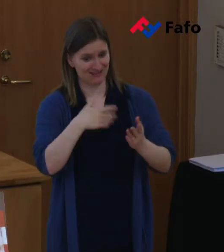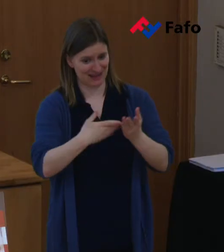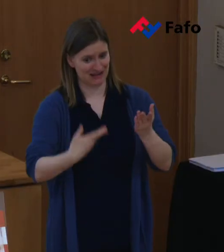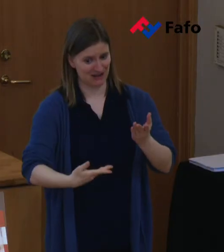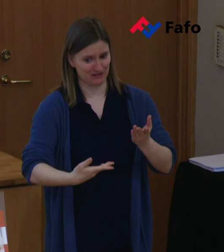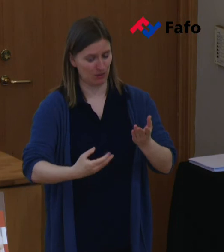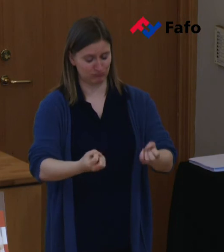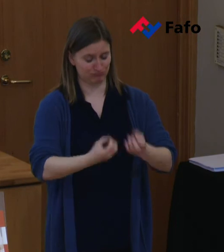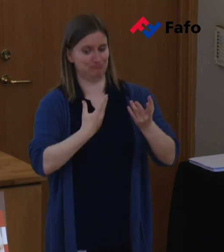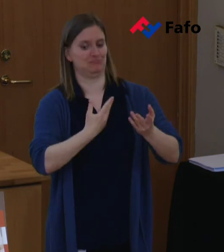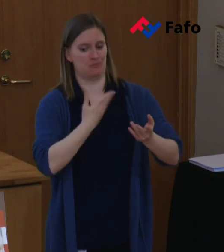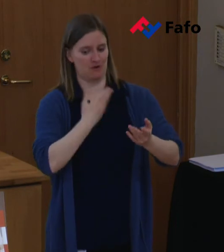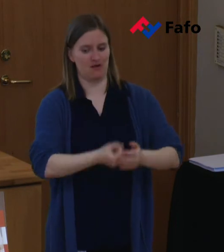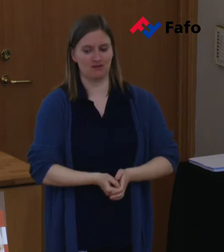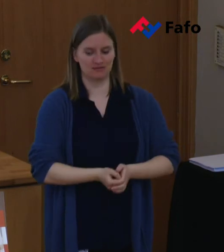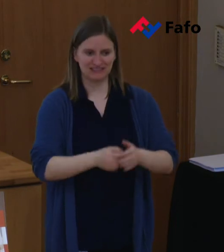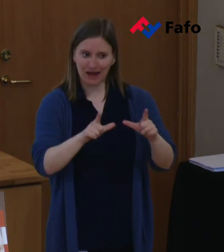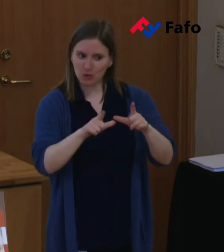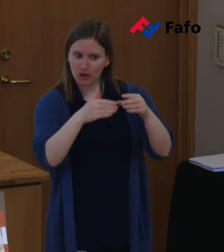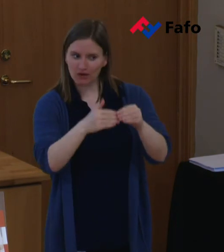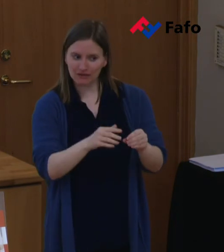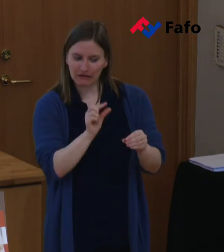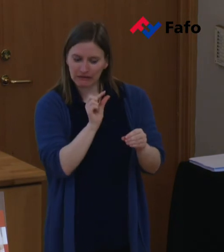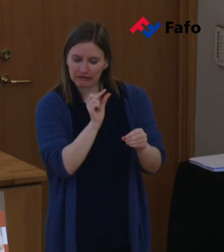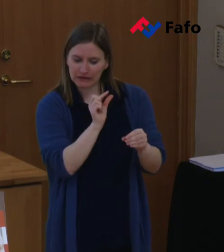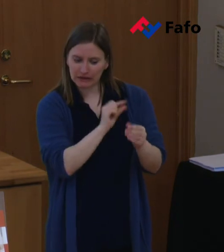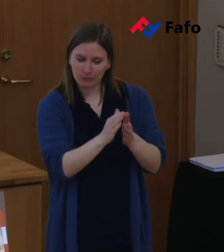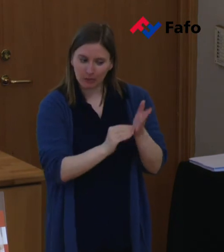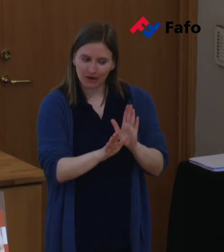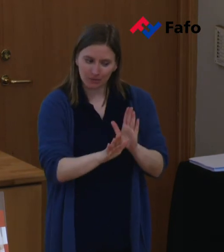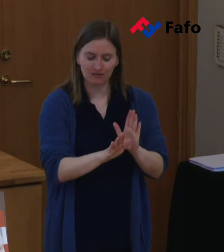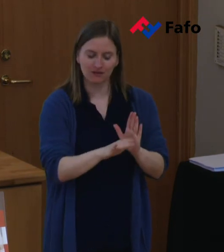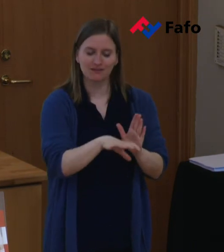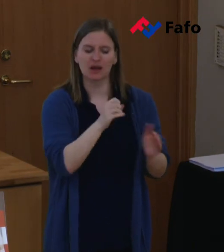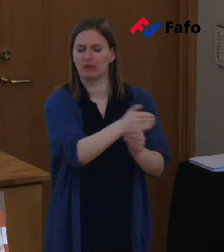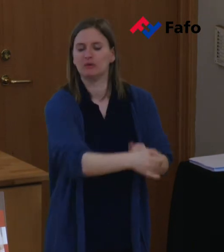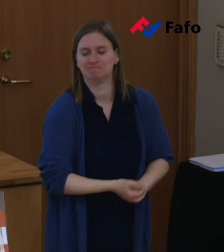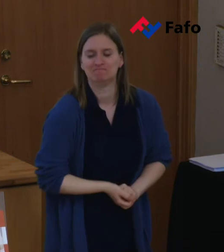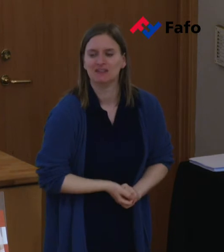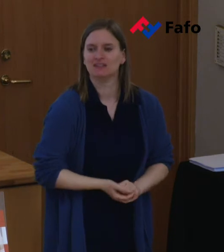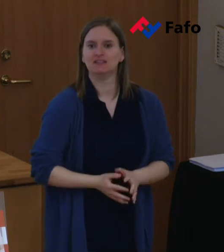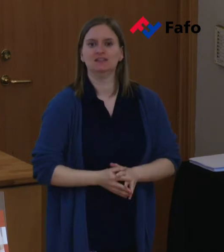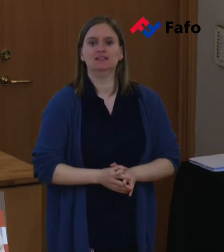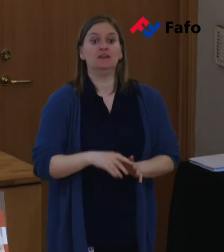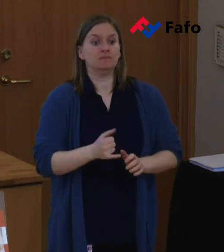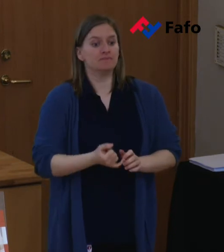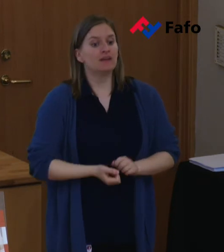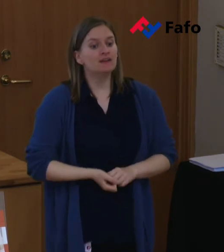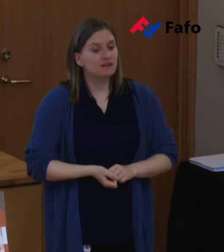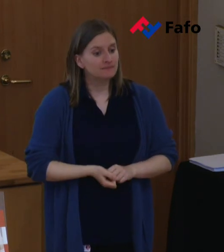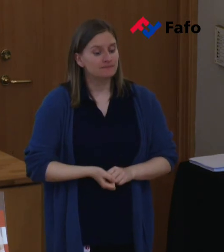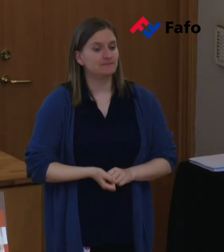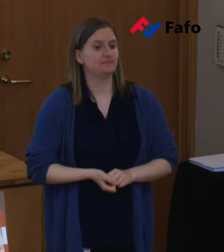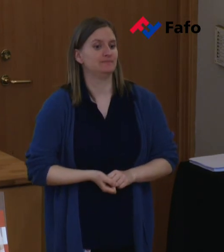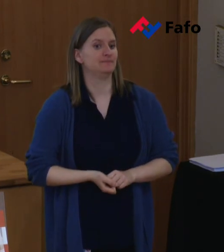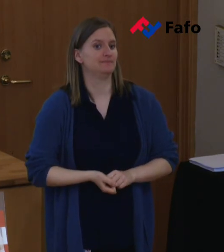traff godt. Jeg uenig i et lite poeng, men det skal jeg komme tilbake til. Ja, og